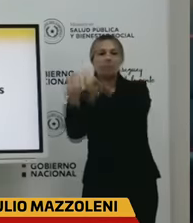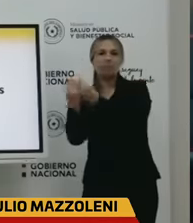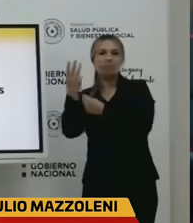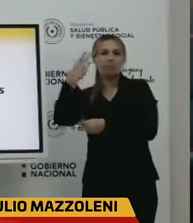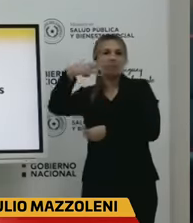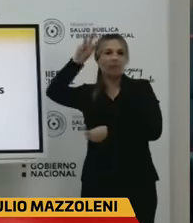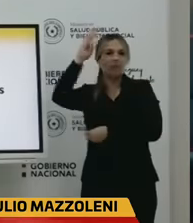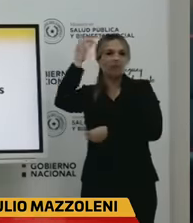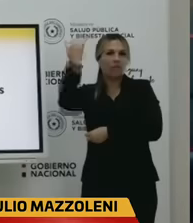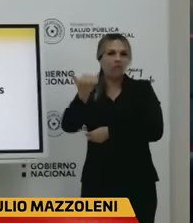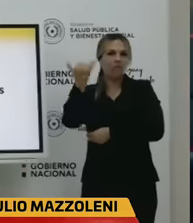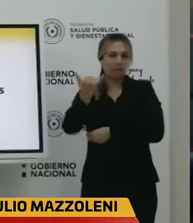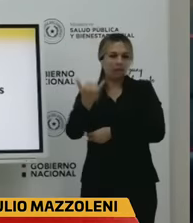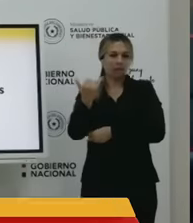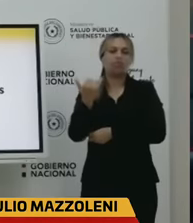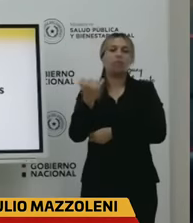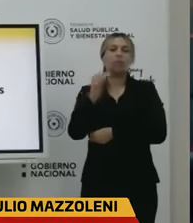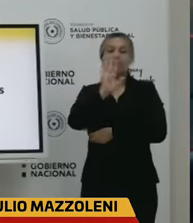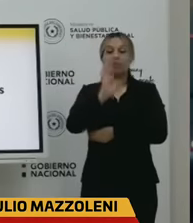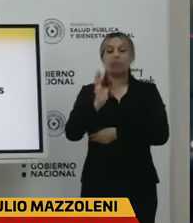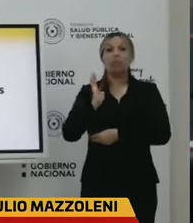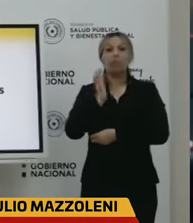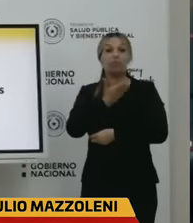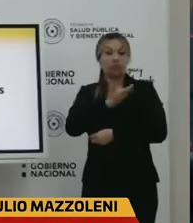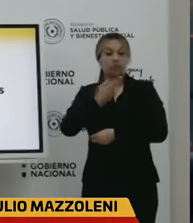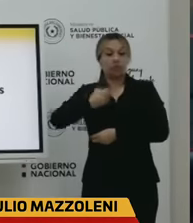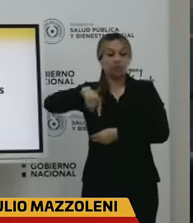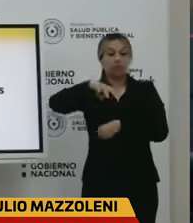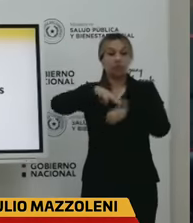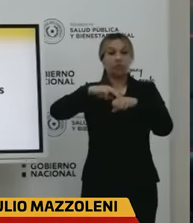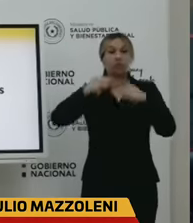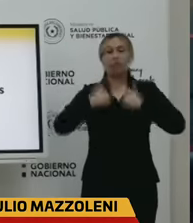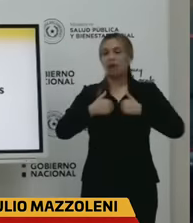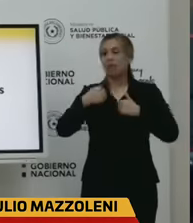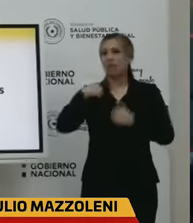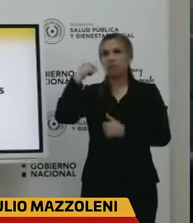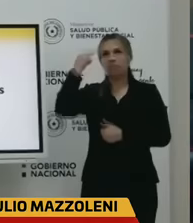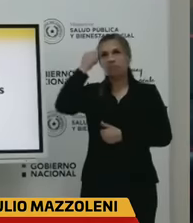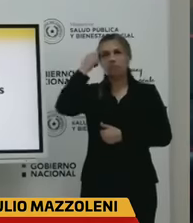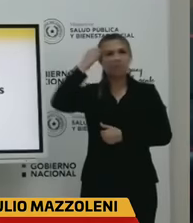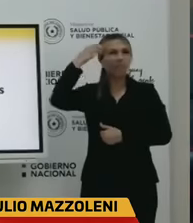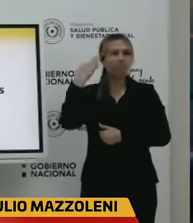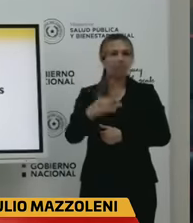ubicación. Nuestra intención es que todas las regiones sanitarias